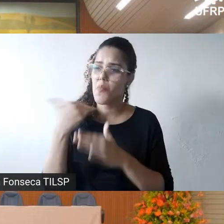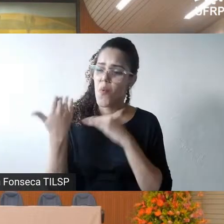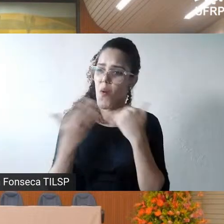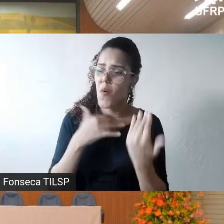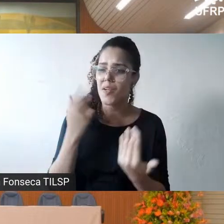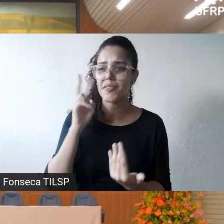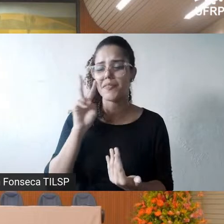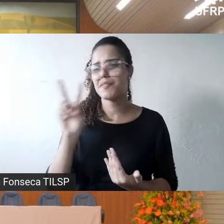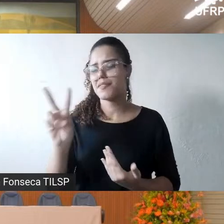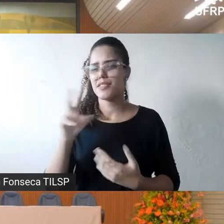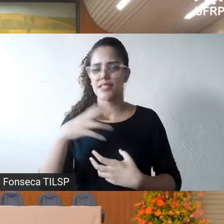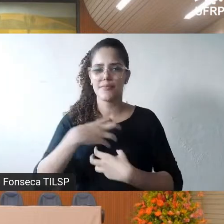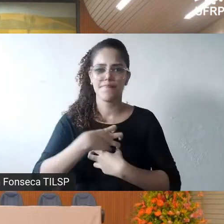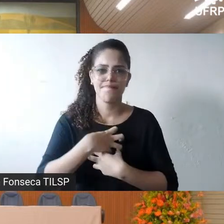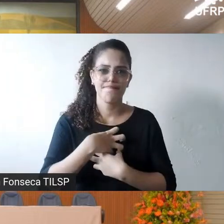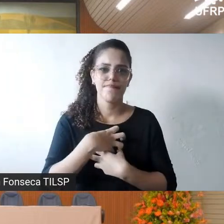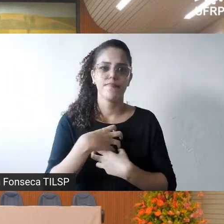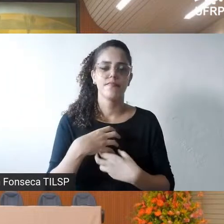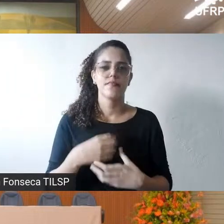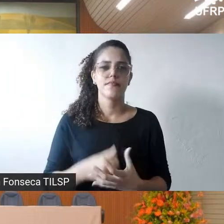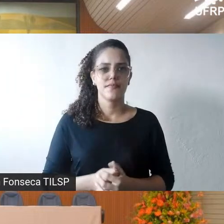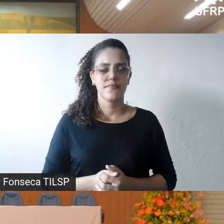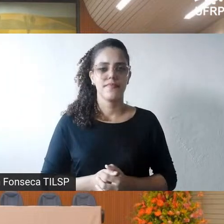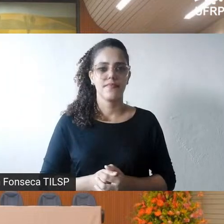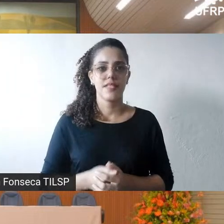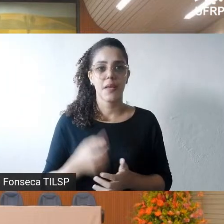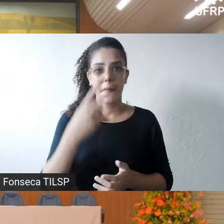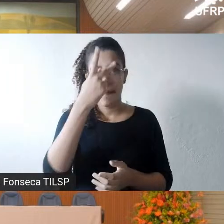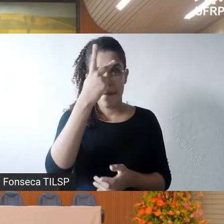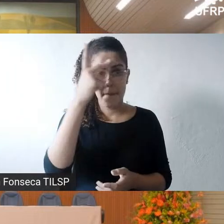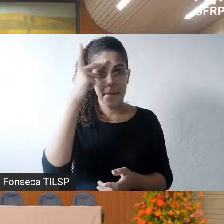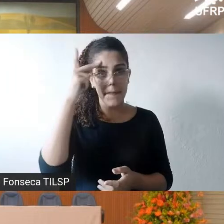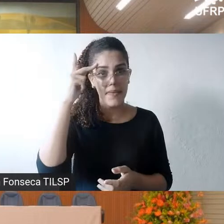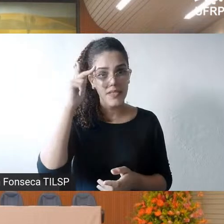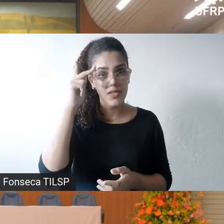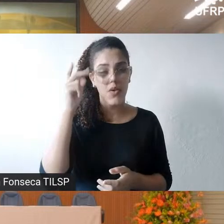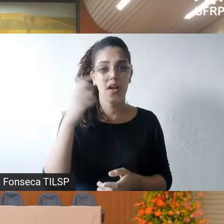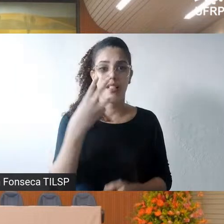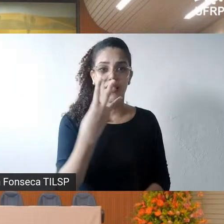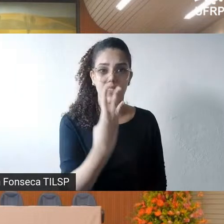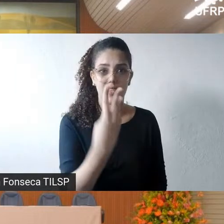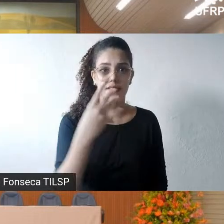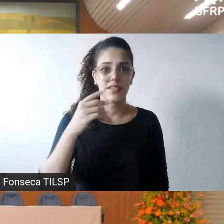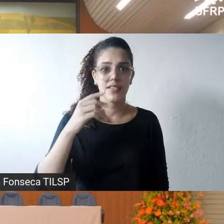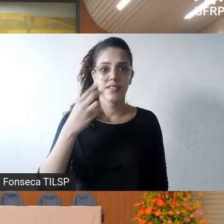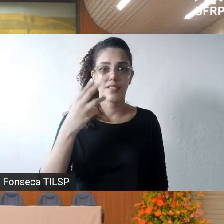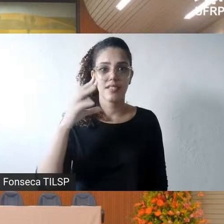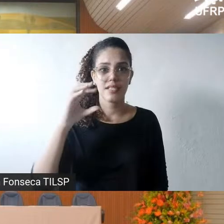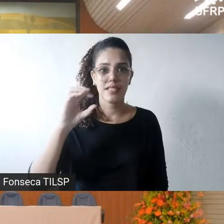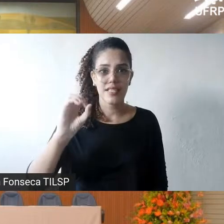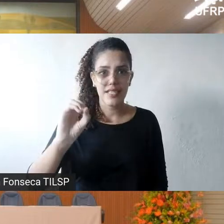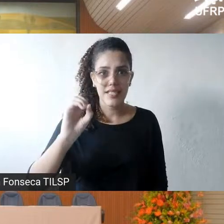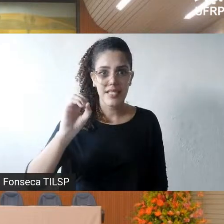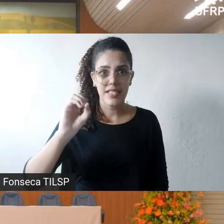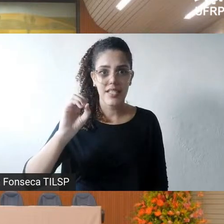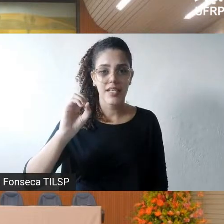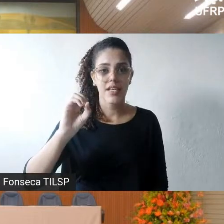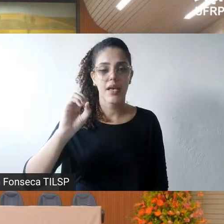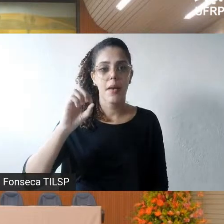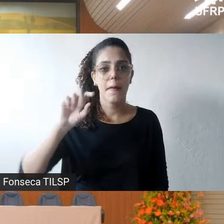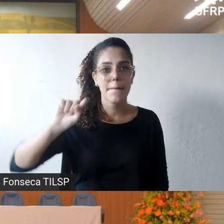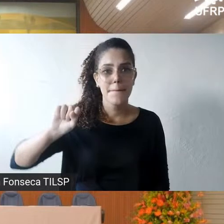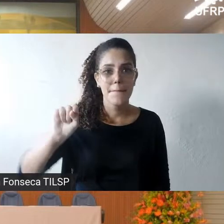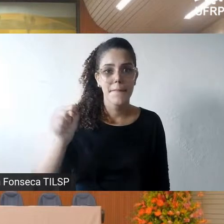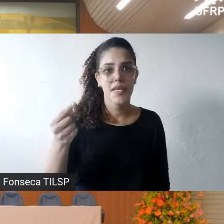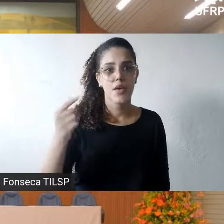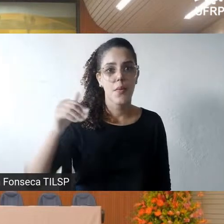está acontecendo nesse país. Mais de 330 mil mortes é irresponsabilidade de muita gente. E todo mundo, não é só governo, não. É